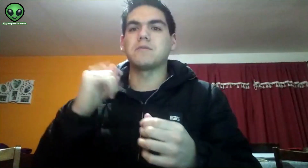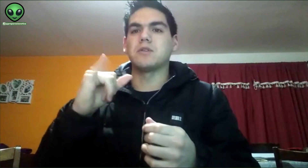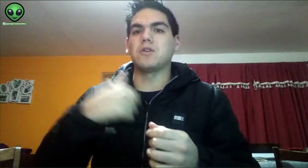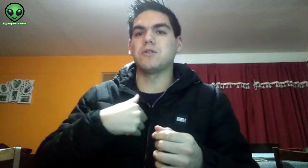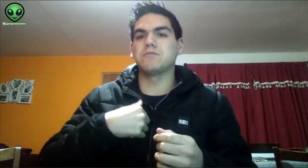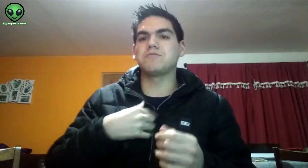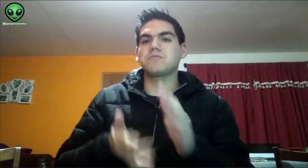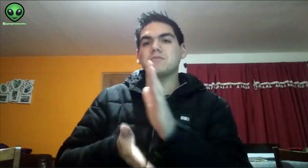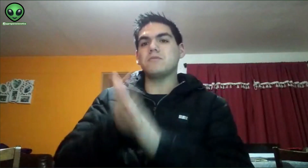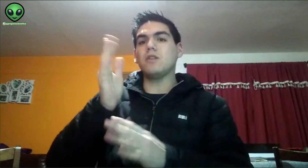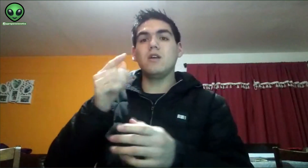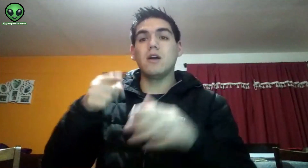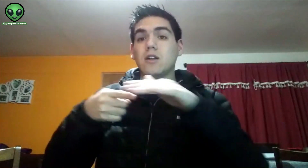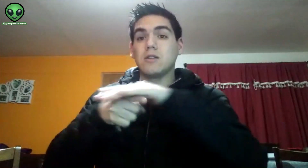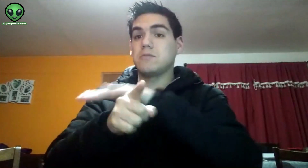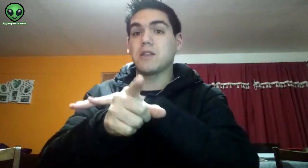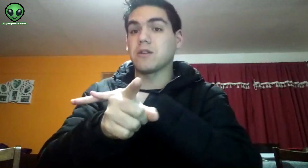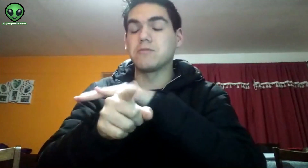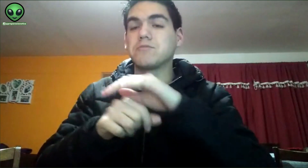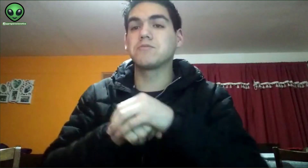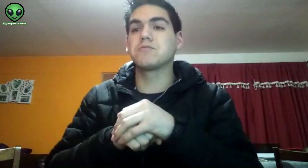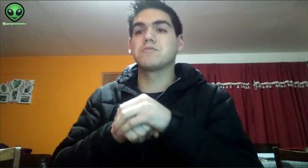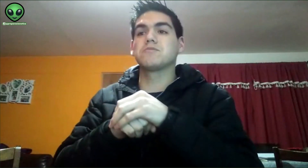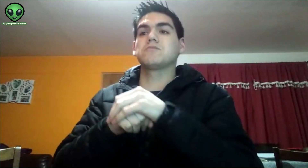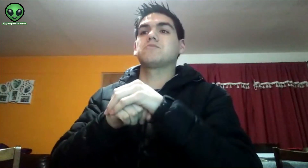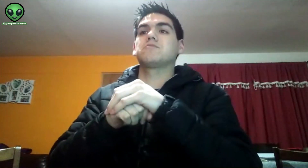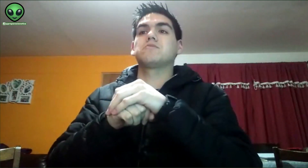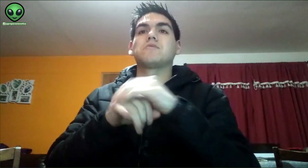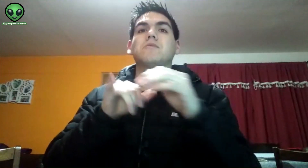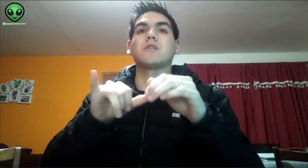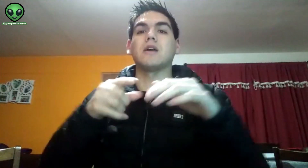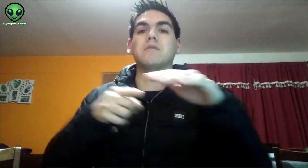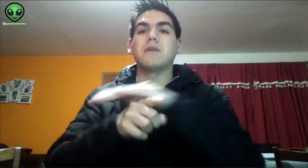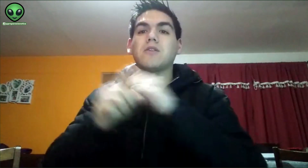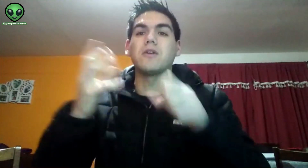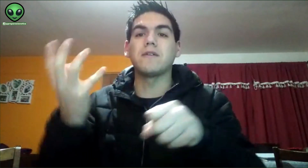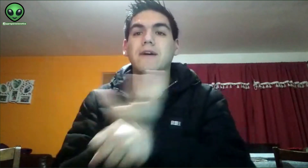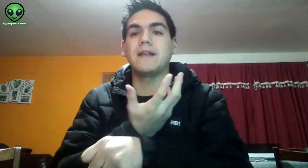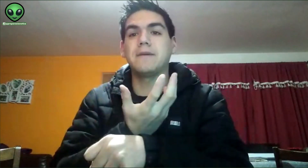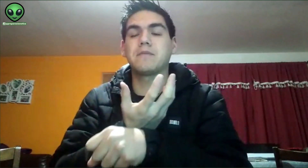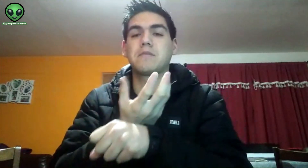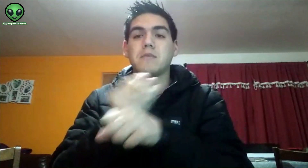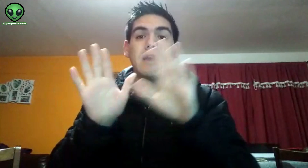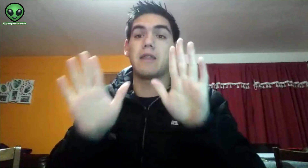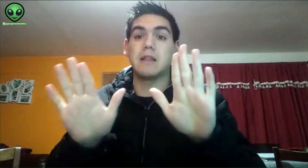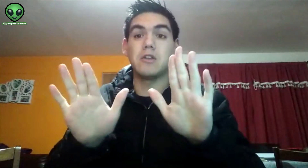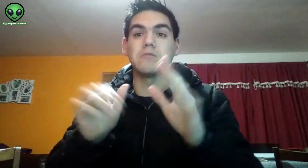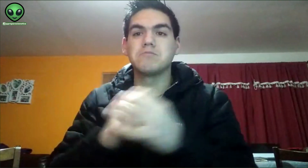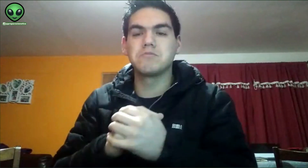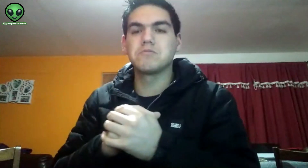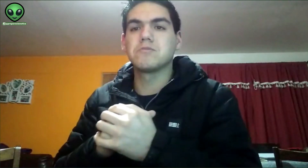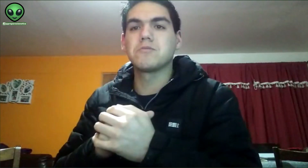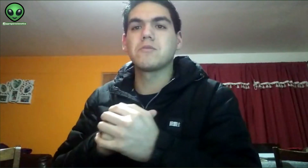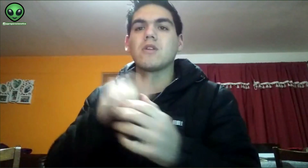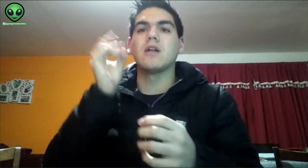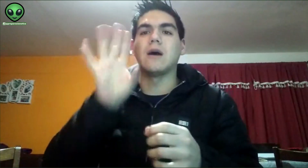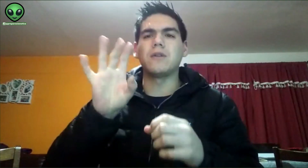Si yo ando en metro y el metro falla, queda detenido. La